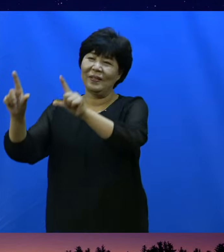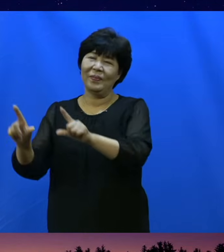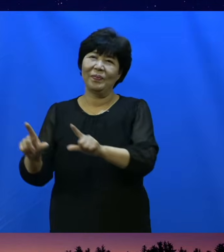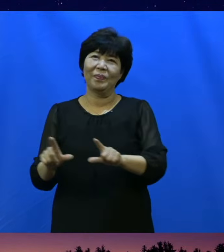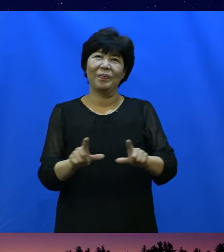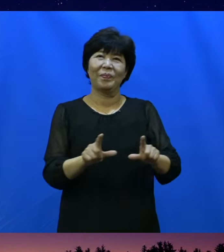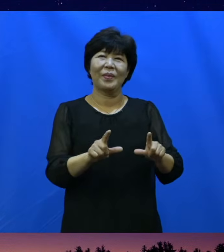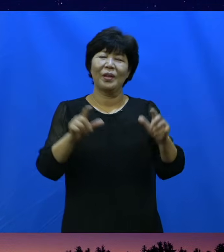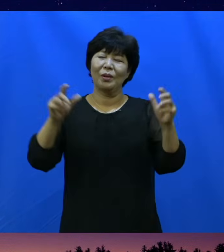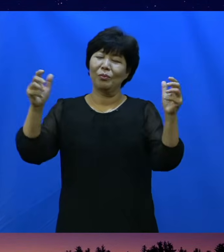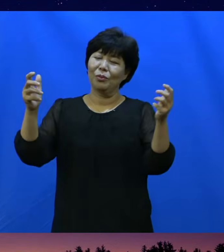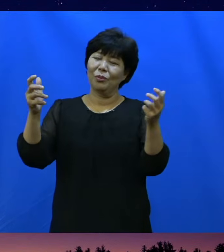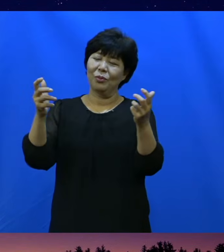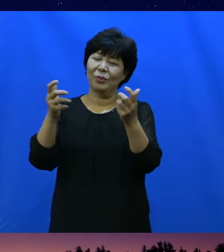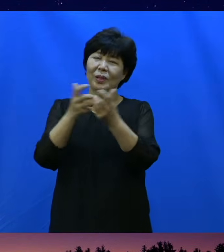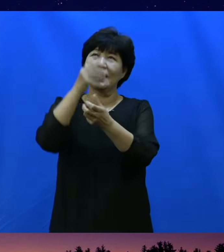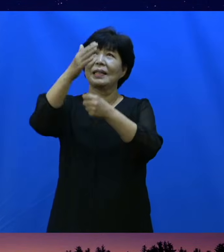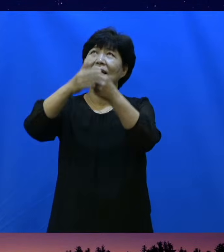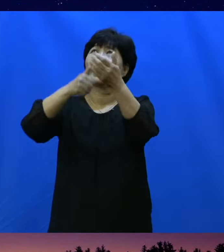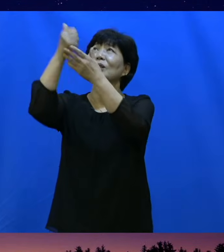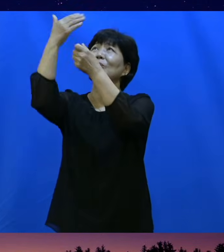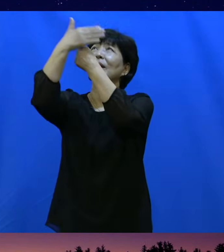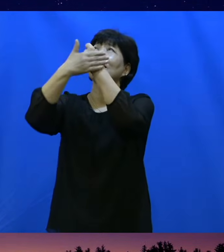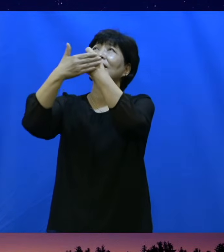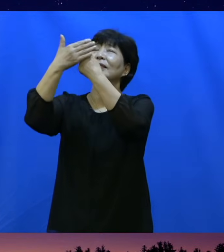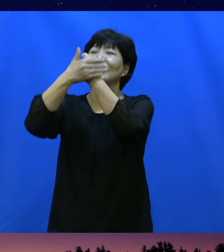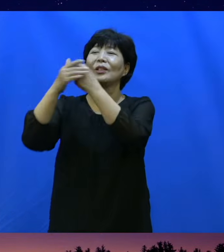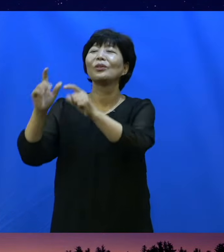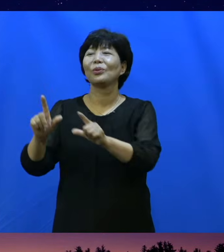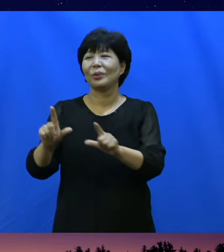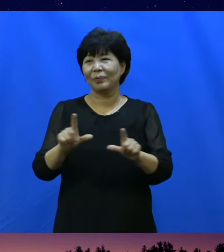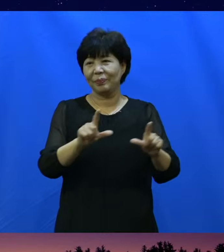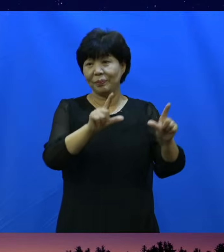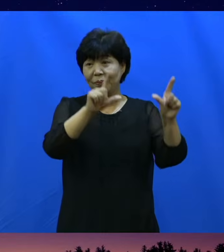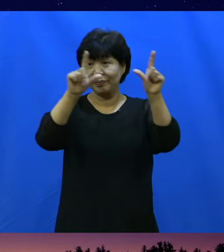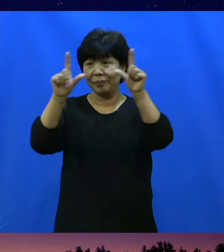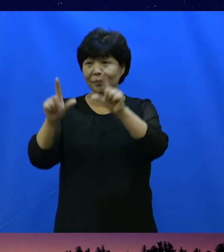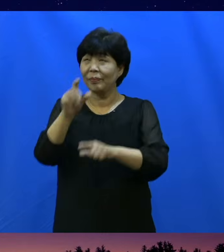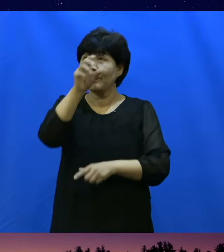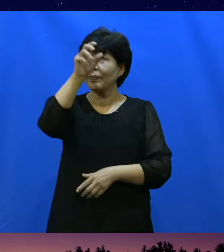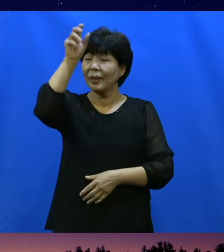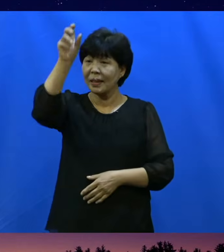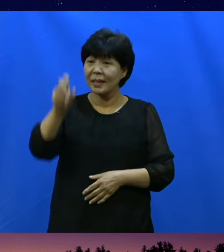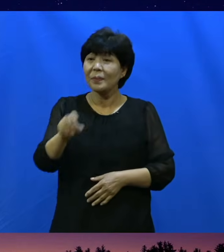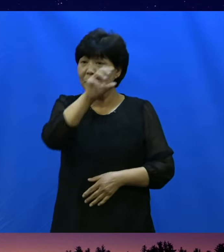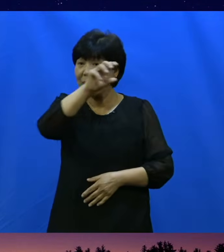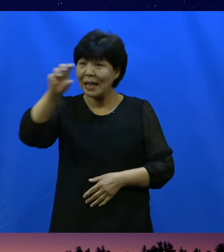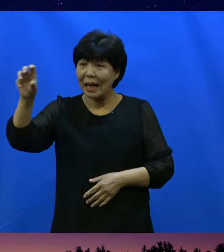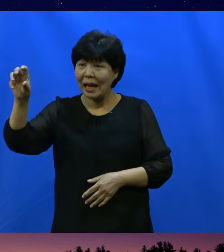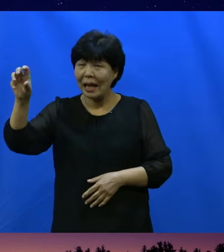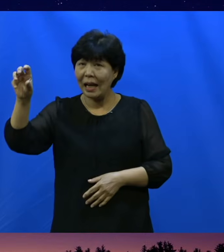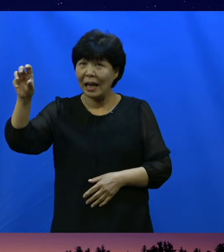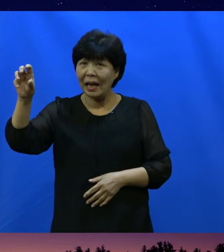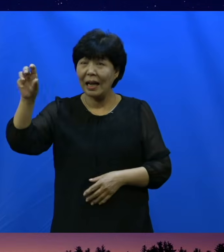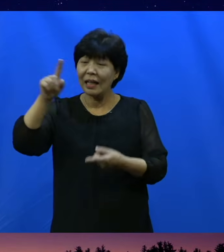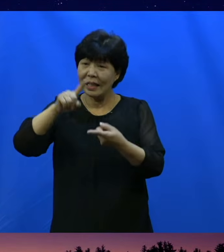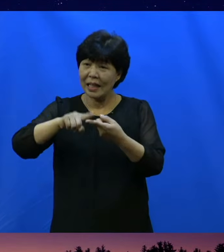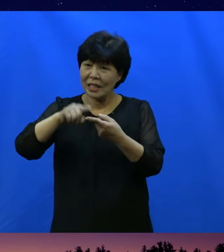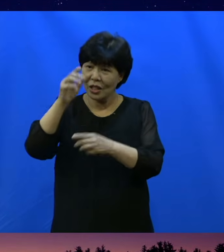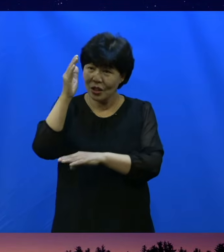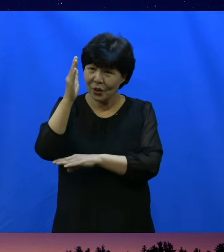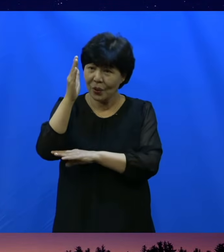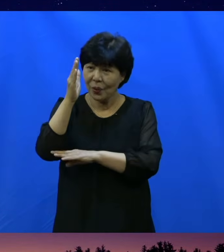풍성한 하나님의 은혜 안에 있는 겁니다. 여러분, 십자가 고난 중간에도 제가 말씀을 나누겠지만,